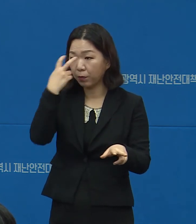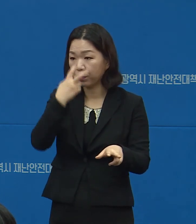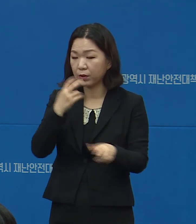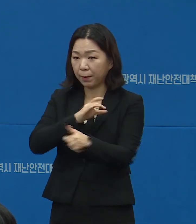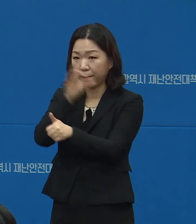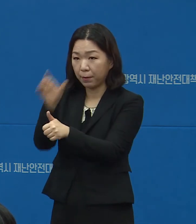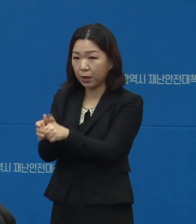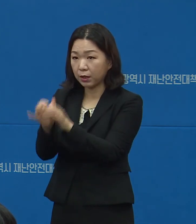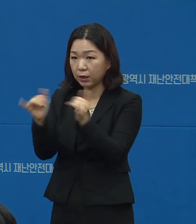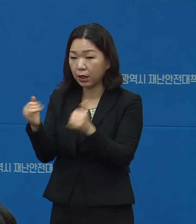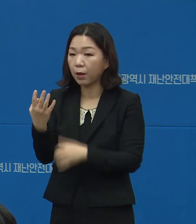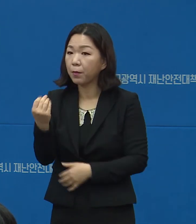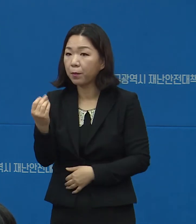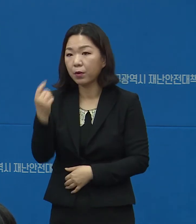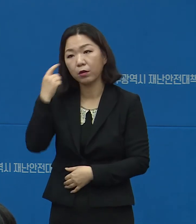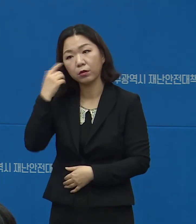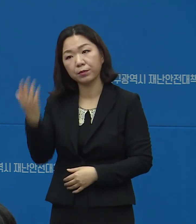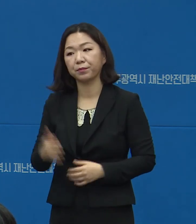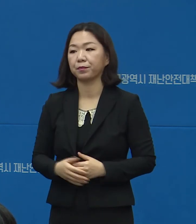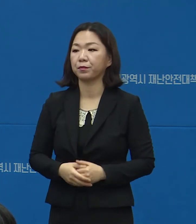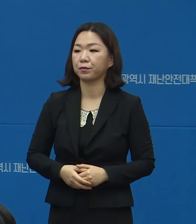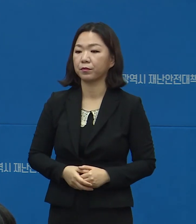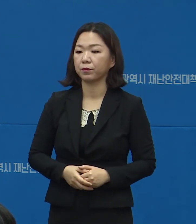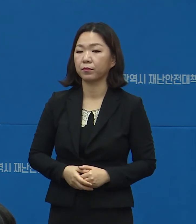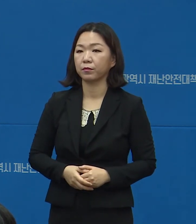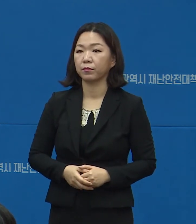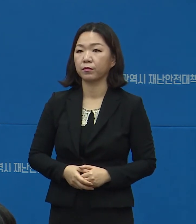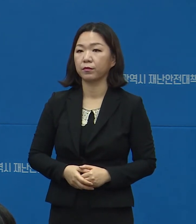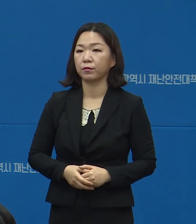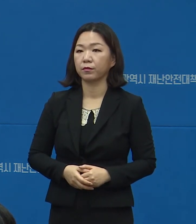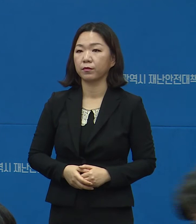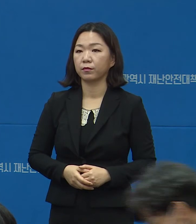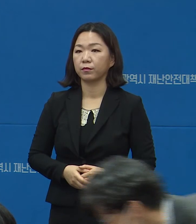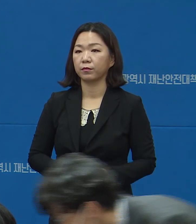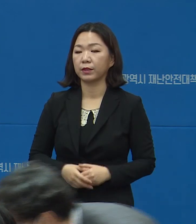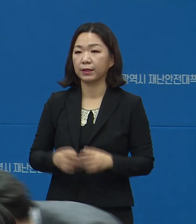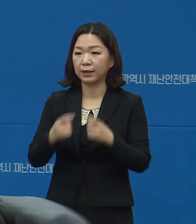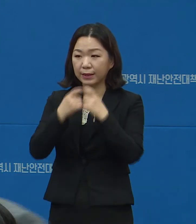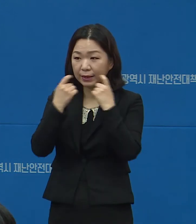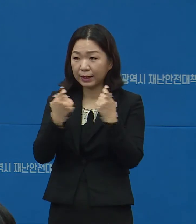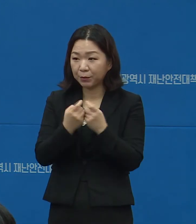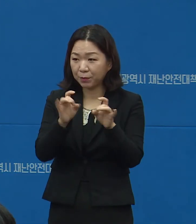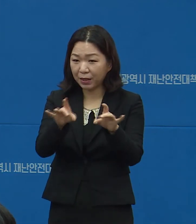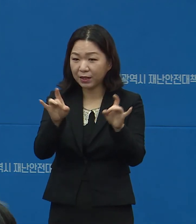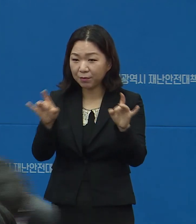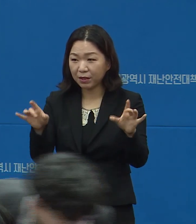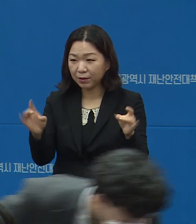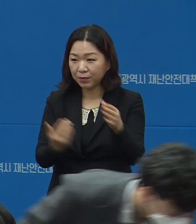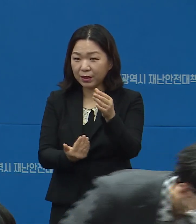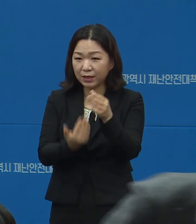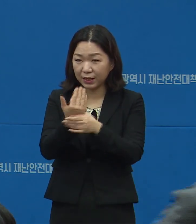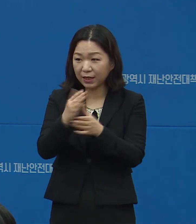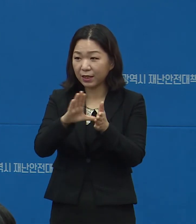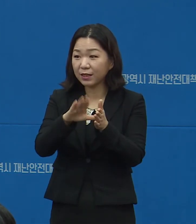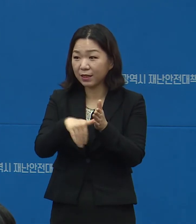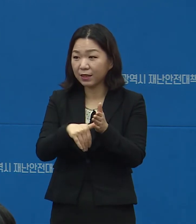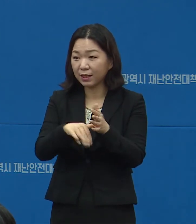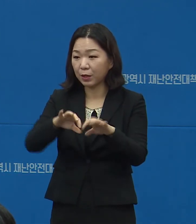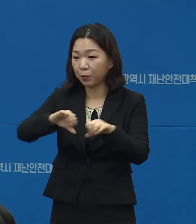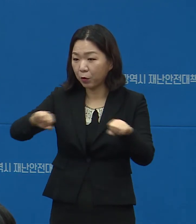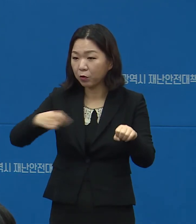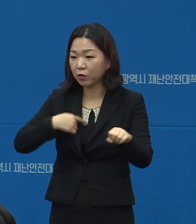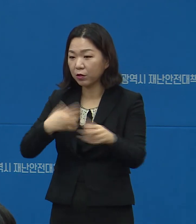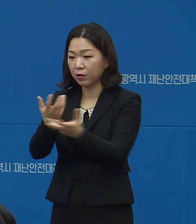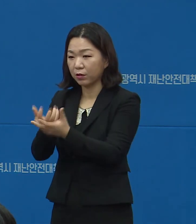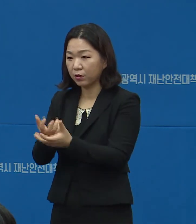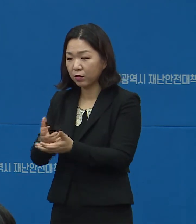맡긴 사람은 어느 정도 되는지 궁금합니다. 그 부분은 저희가 개별적으로 한 분씩 발생하는 경우에는 저희가 따로